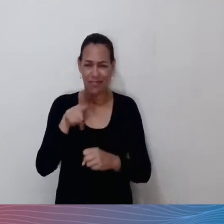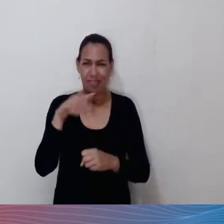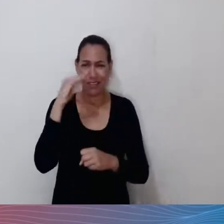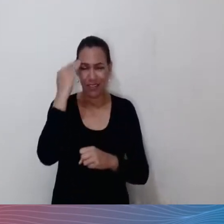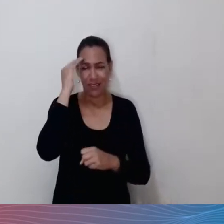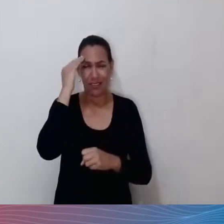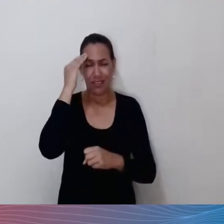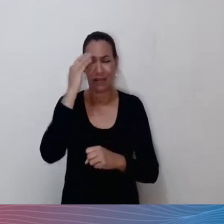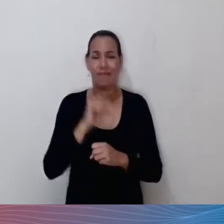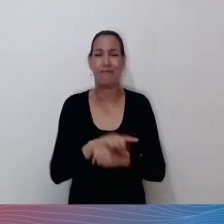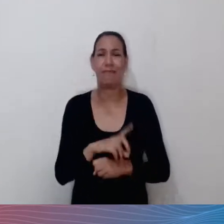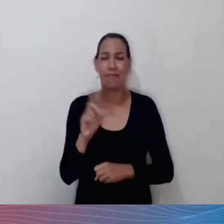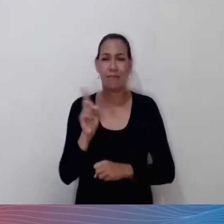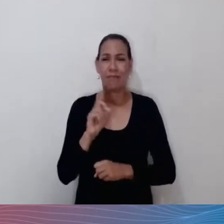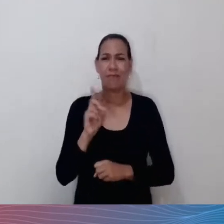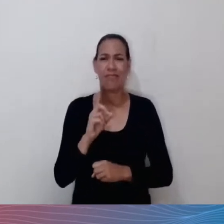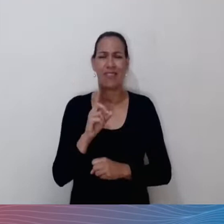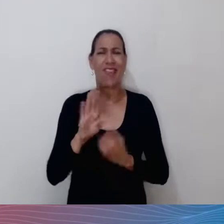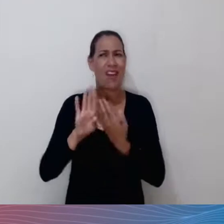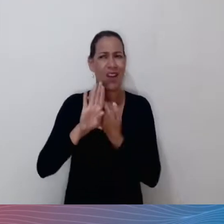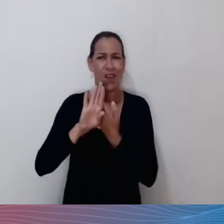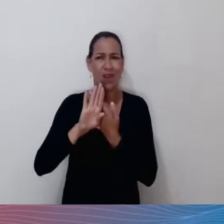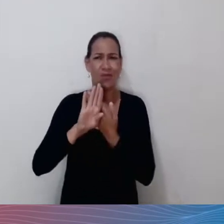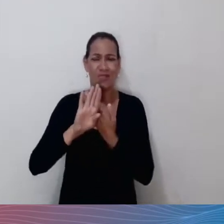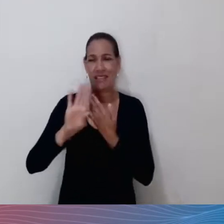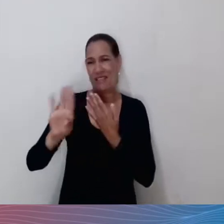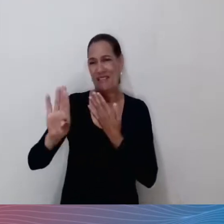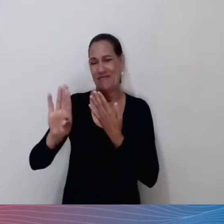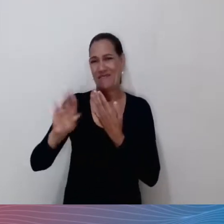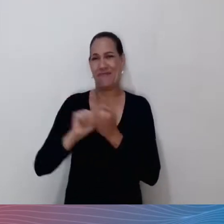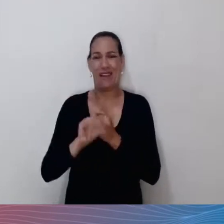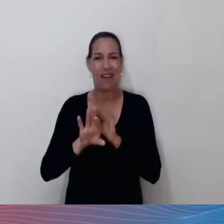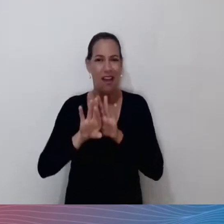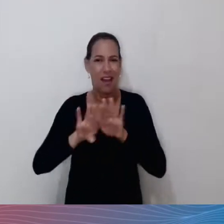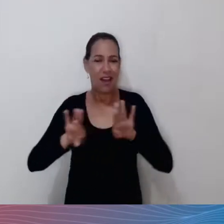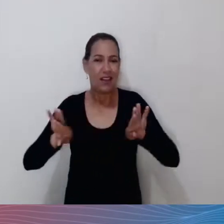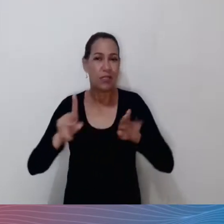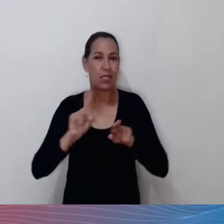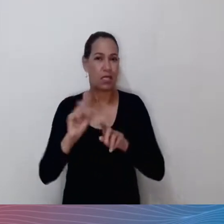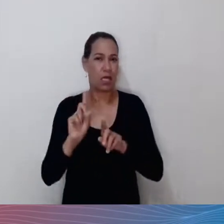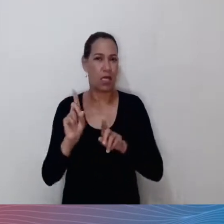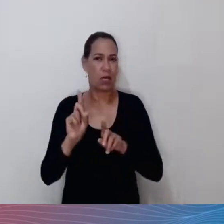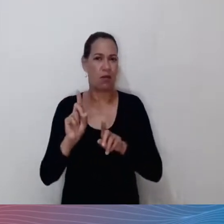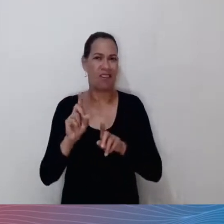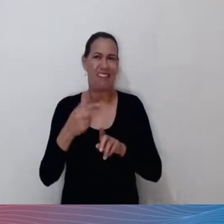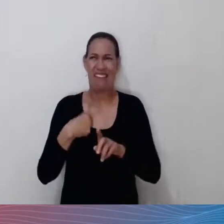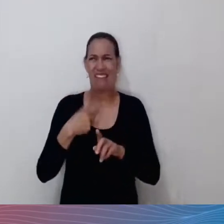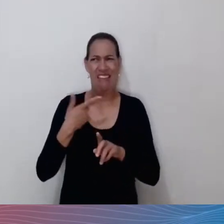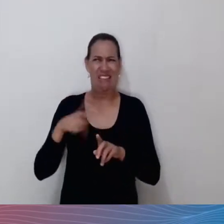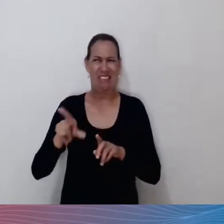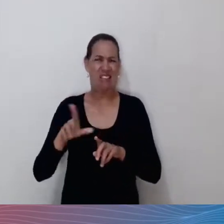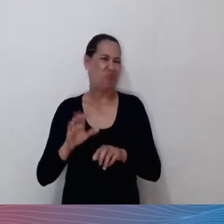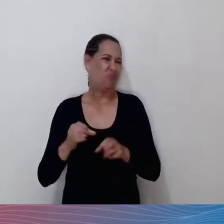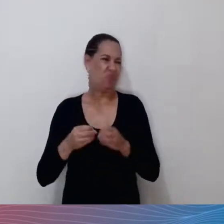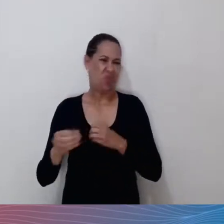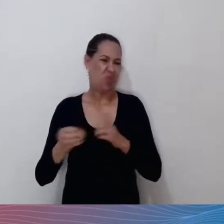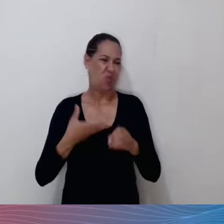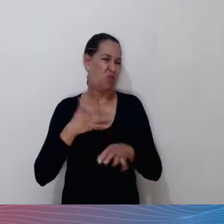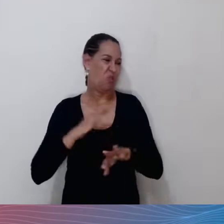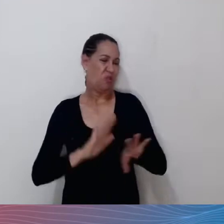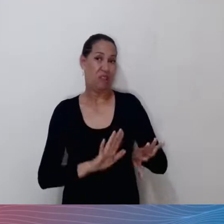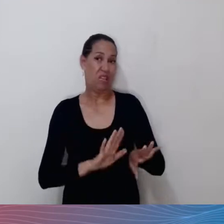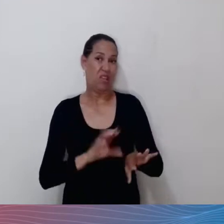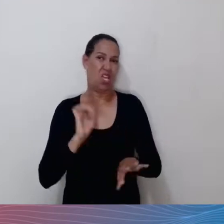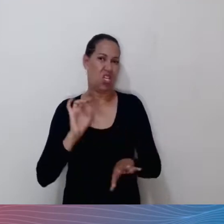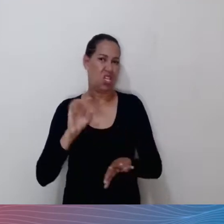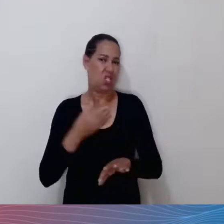mais. E se você disser, eu não estou nem aí com a obra, meu negócio é vida. Irmãos, você queira ou não queira, você